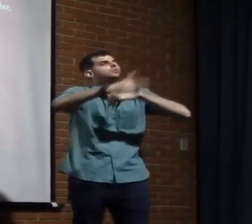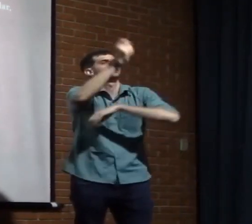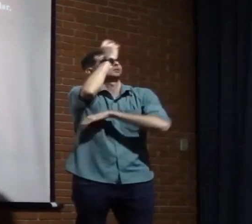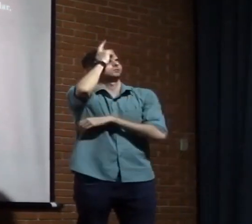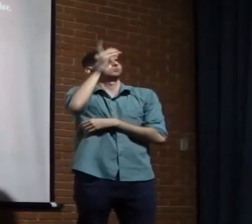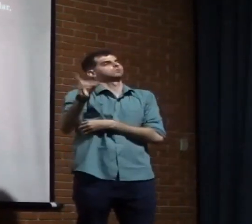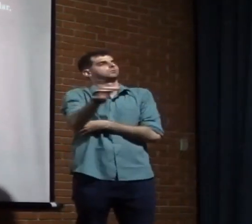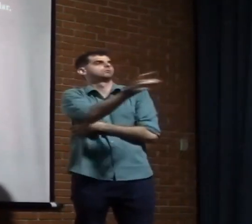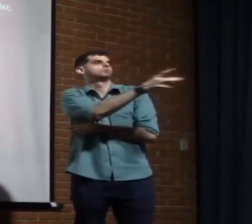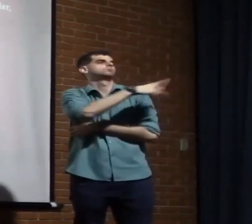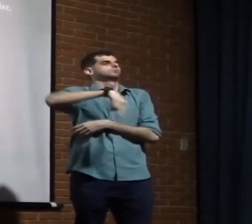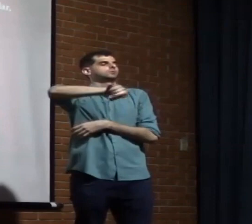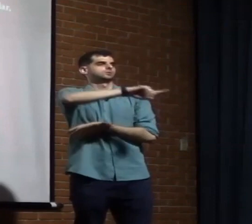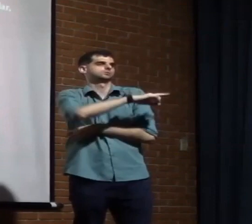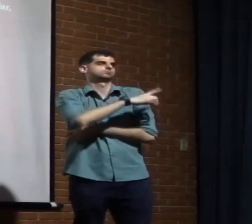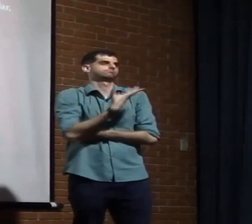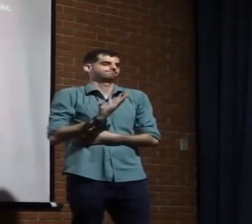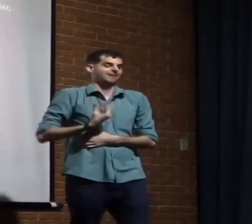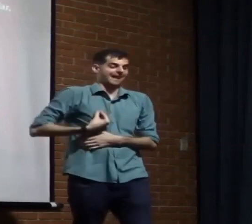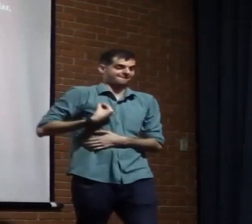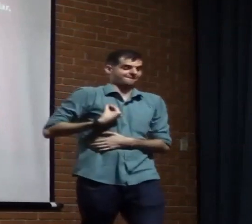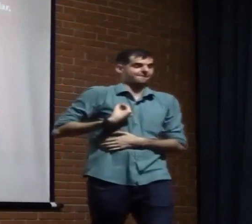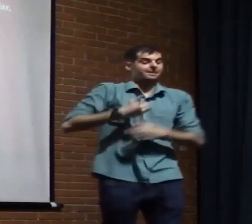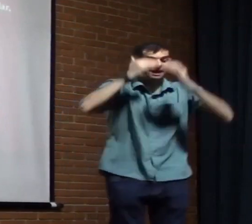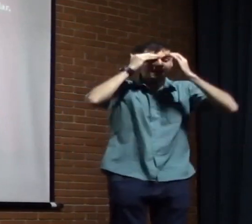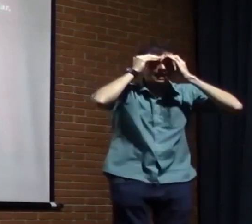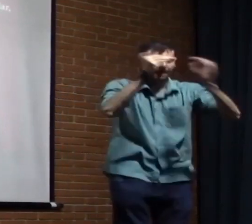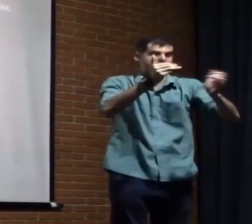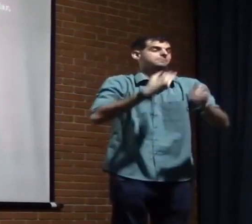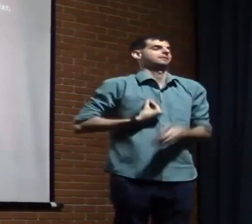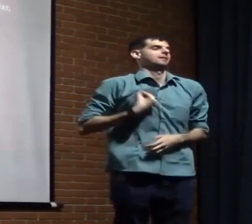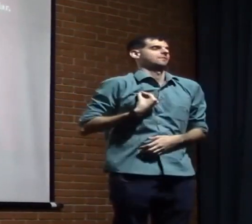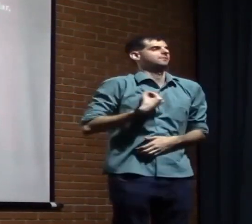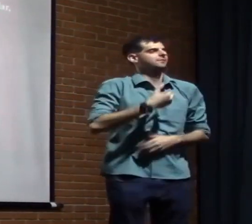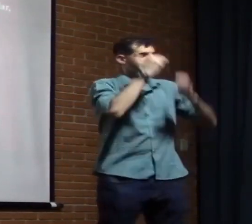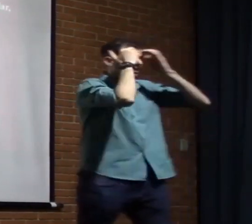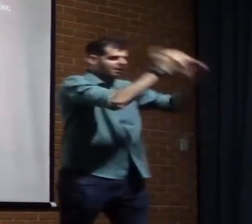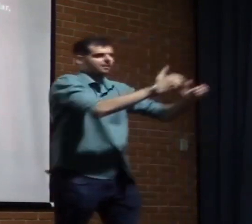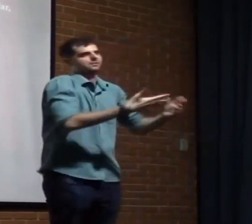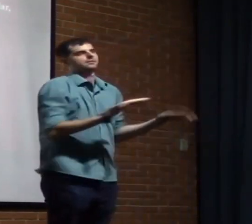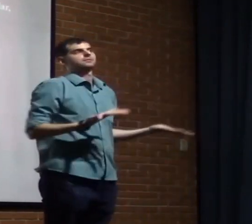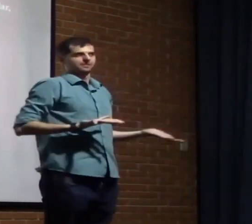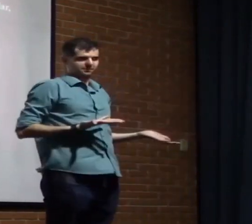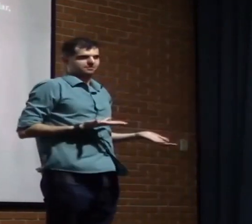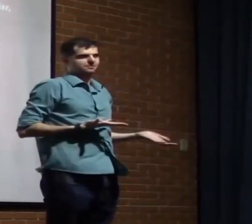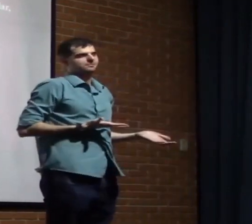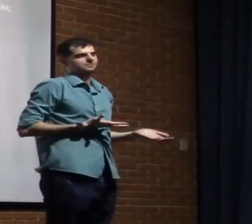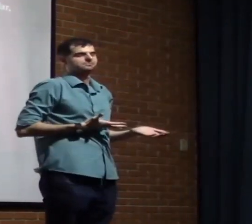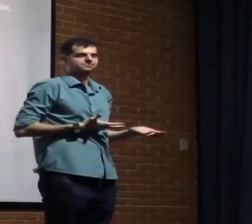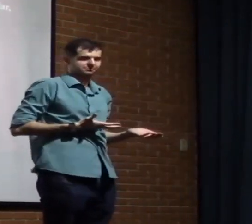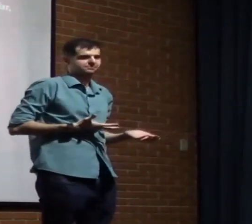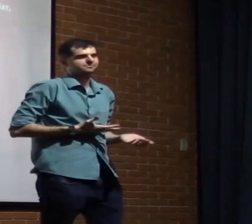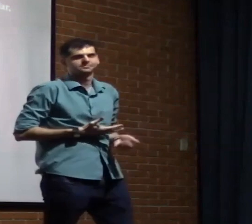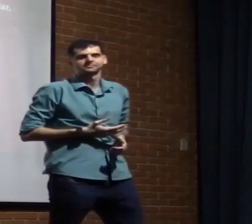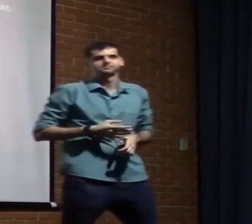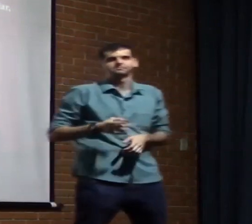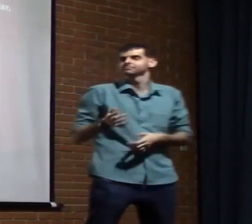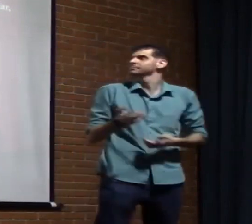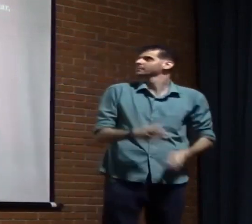questão cultural, essa questão da cultura surda dentro e respeitar, sabe? Cada um respeitar a cultura do outro,